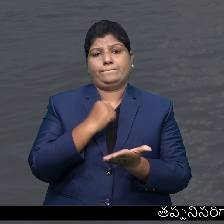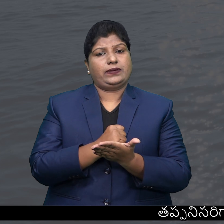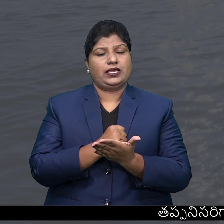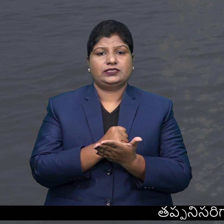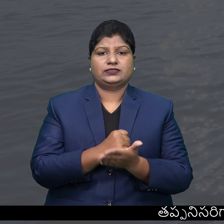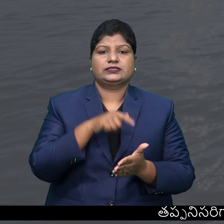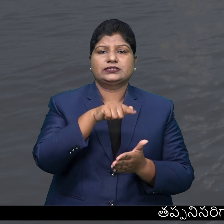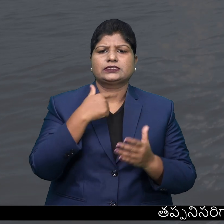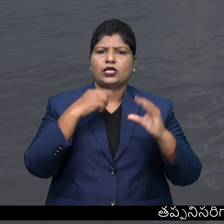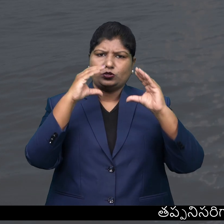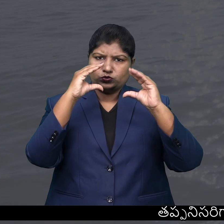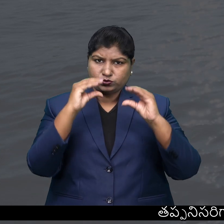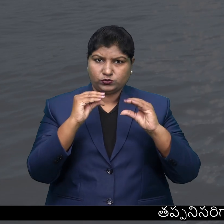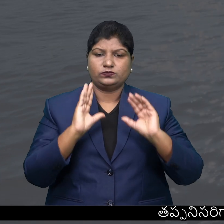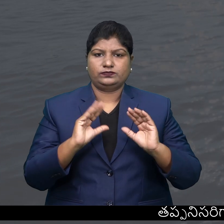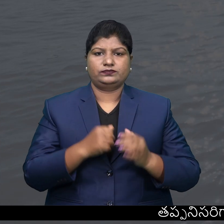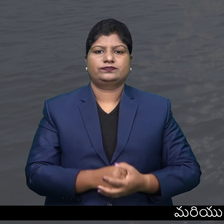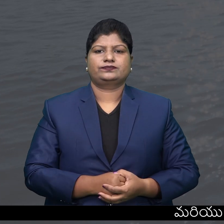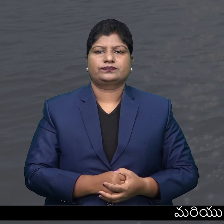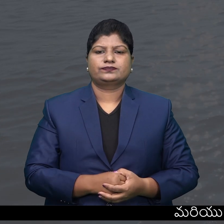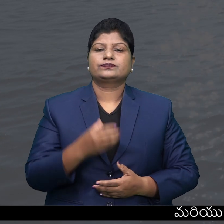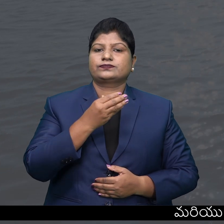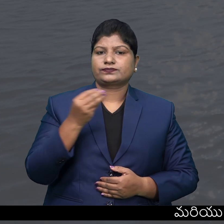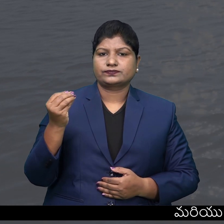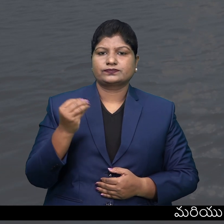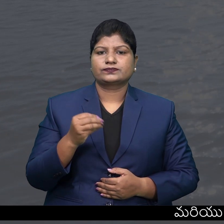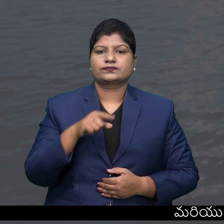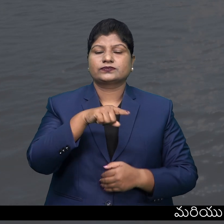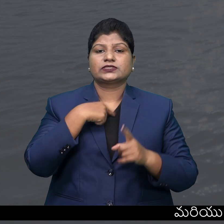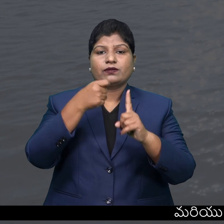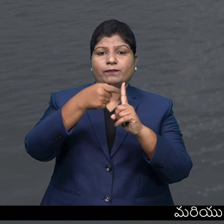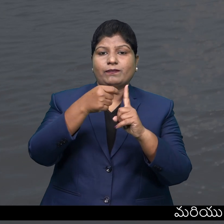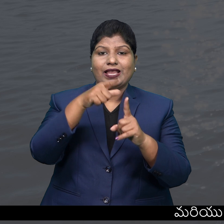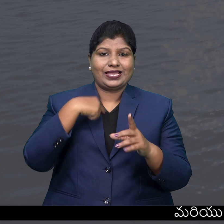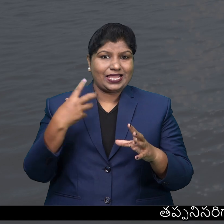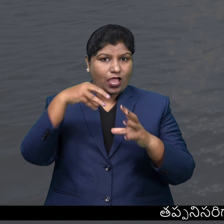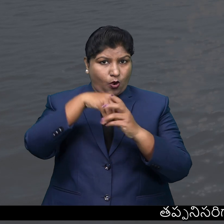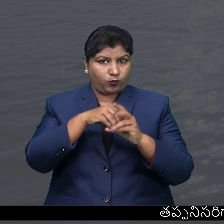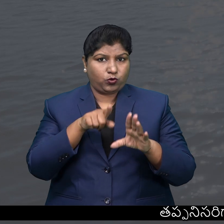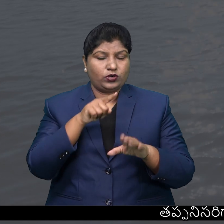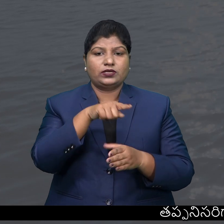తప్పనిసరిగా తటస్థీకరించబడాలి మరియు లోహ సమ్మేళనాలు